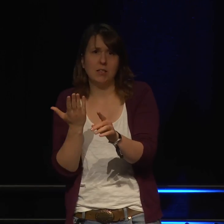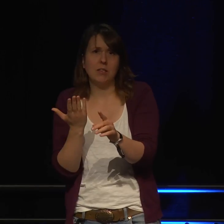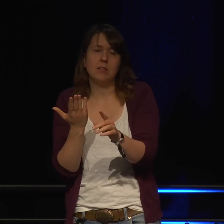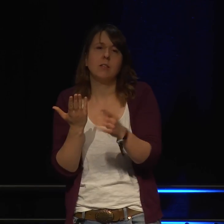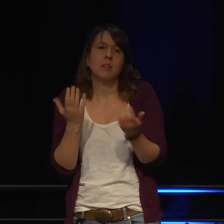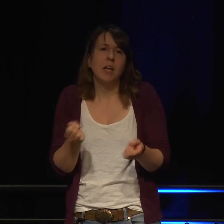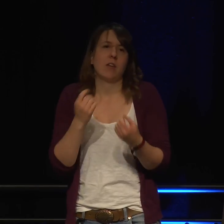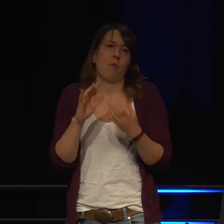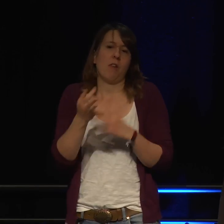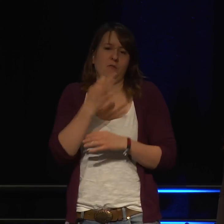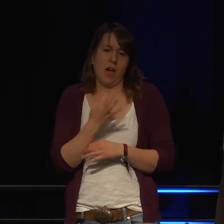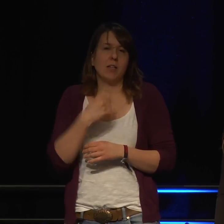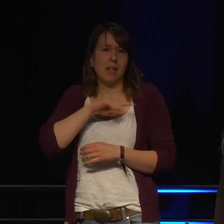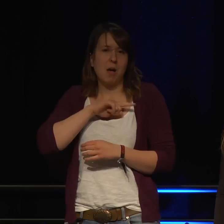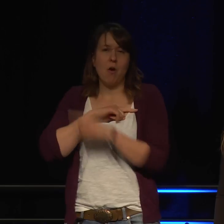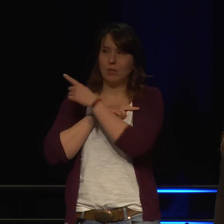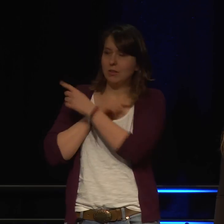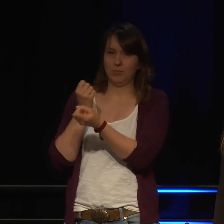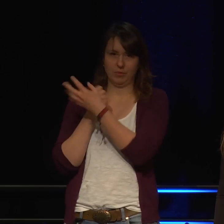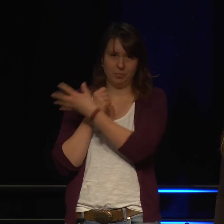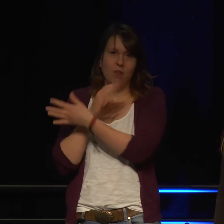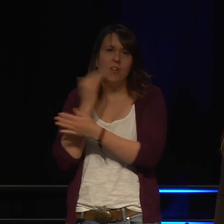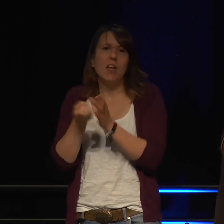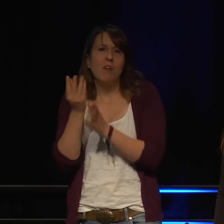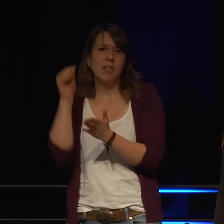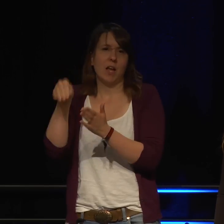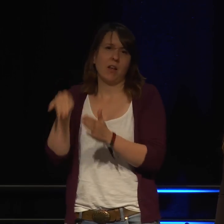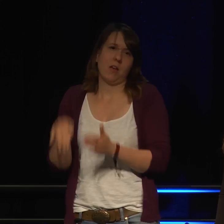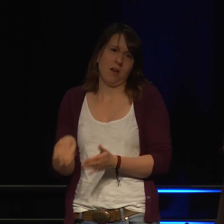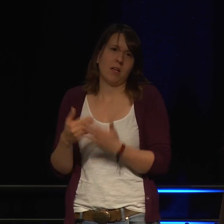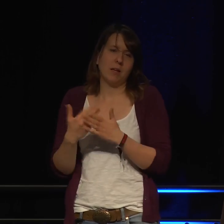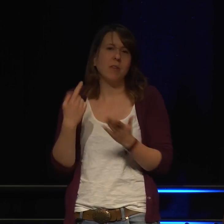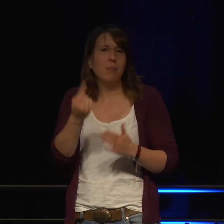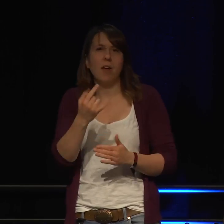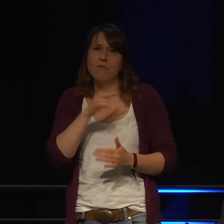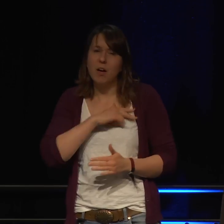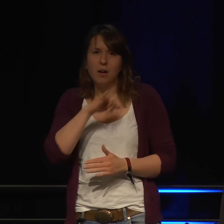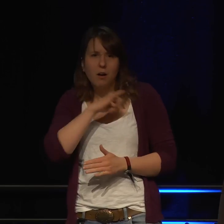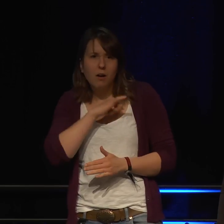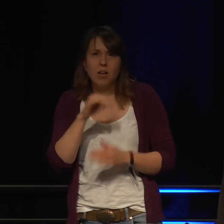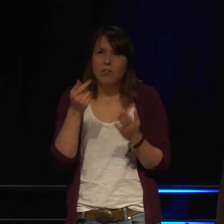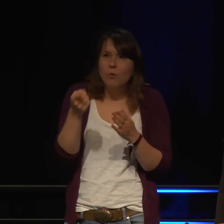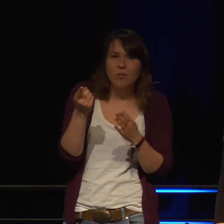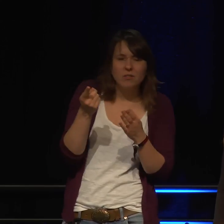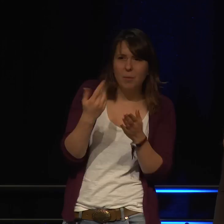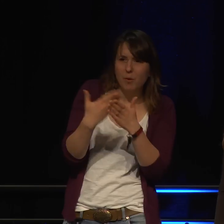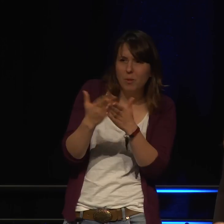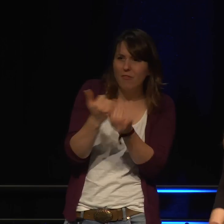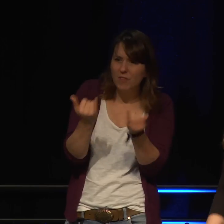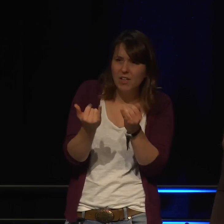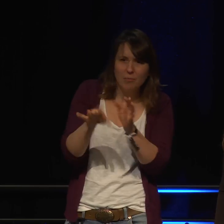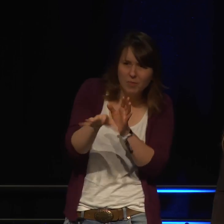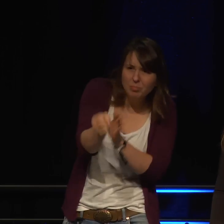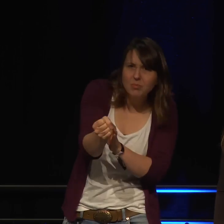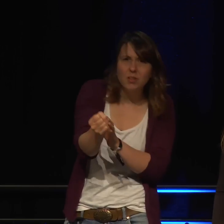voy a nombrar la mayoría de las fuentes en las diapositivas. Así que si queréis saber exactamente cómo ha salido este